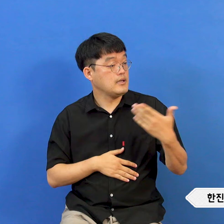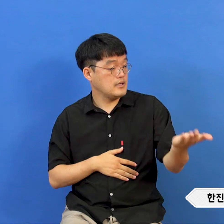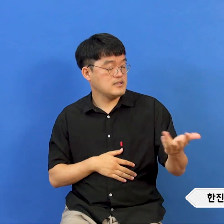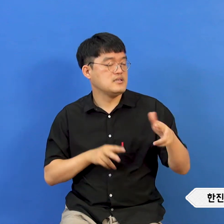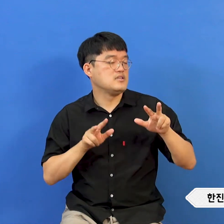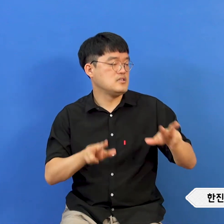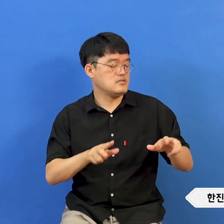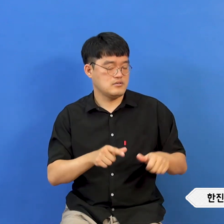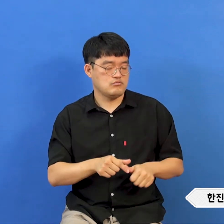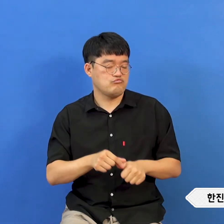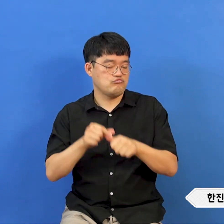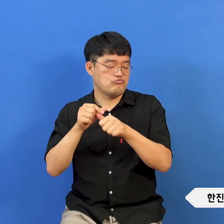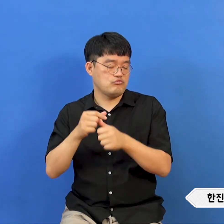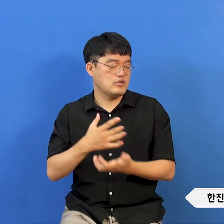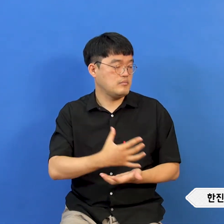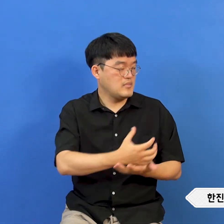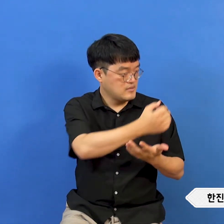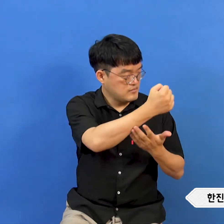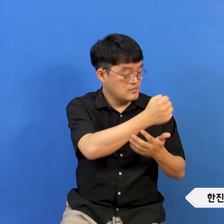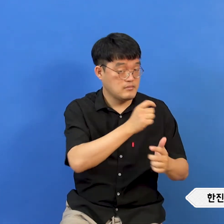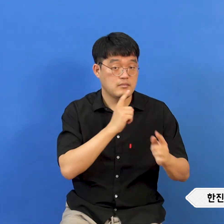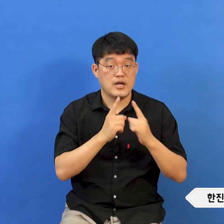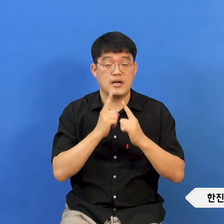구원 받았습니다. 그렇게 말합니다.